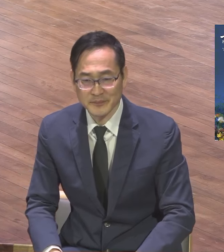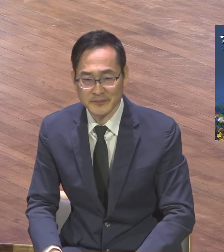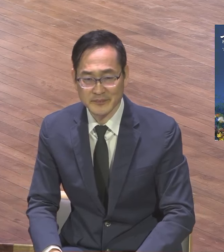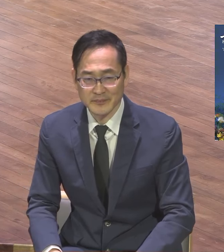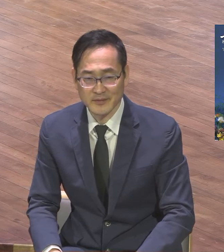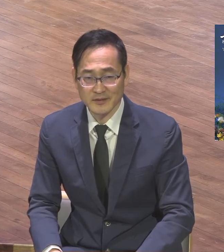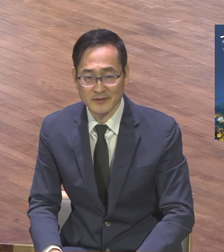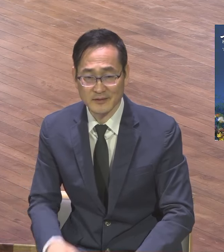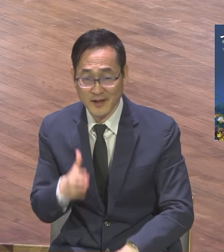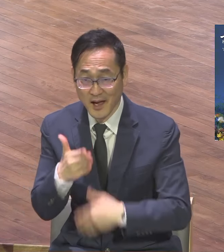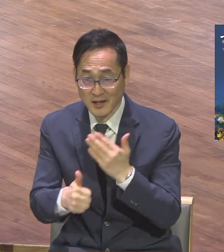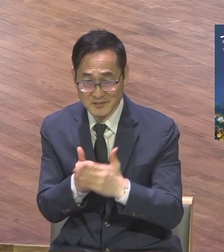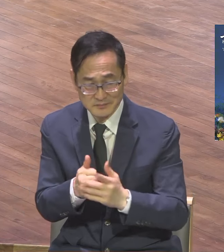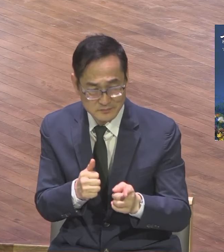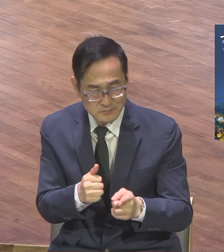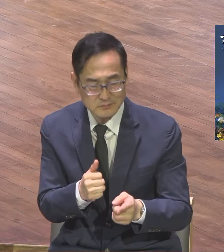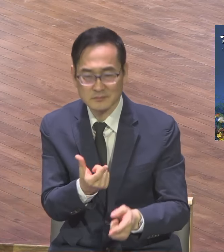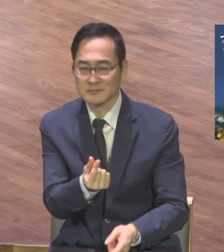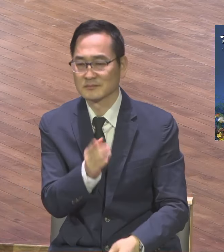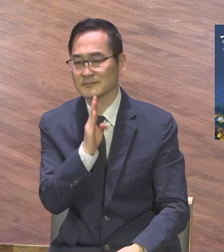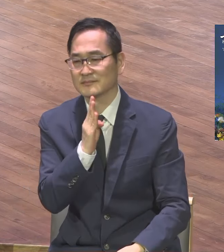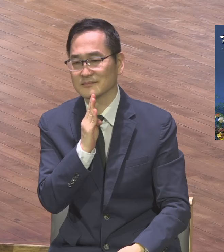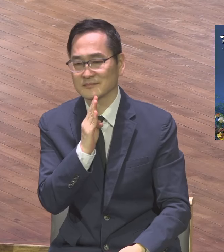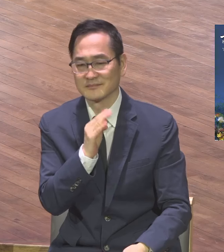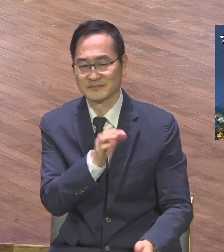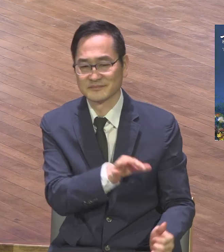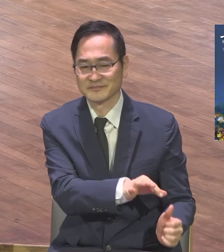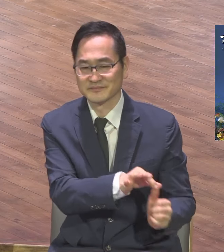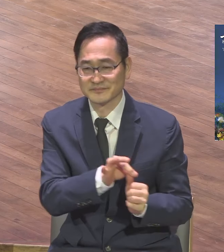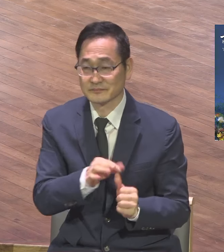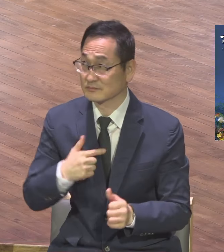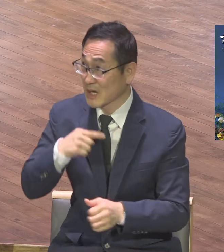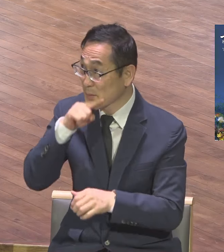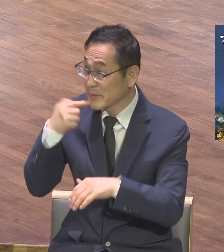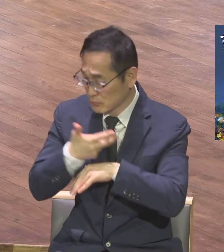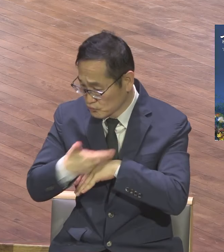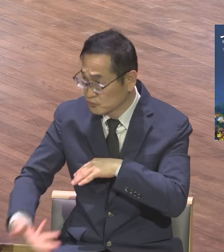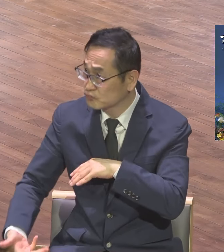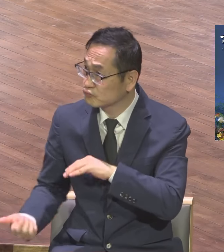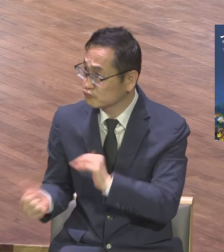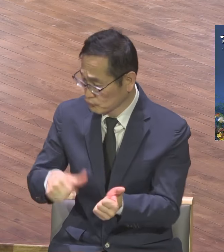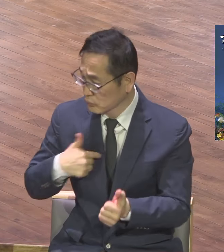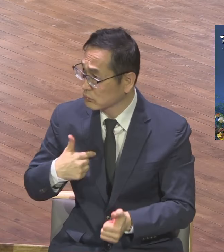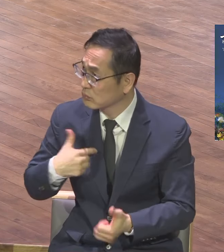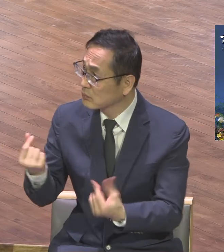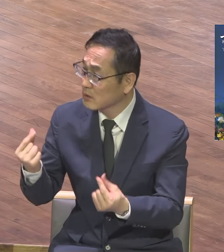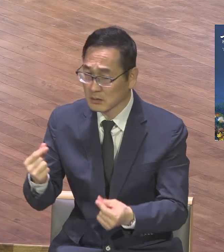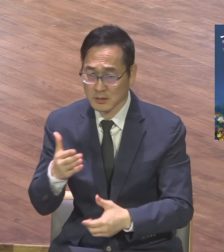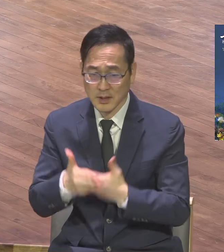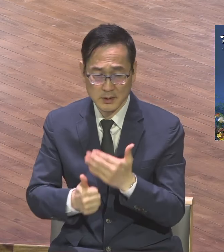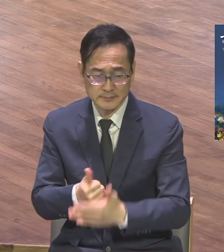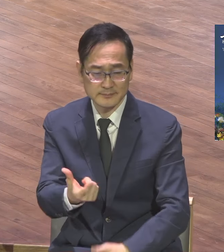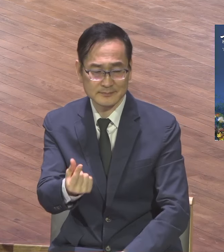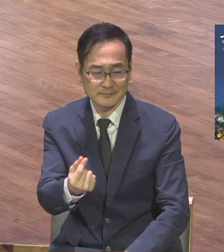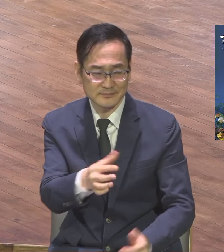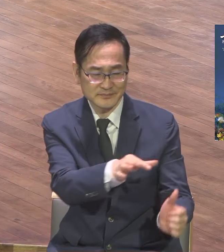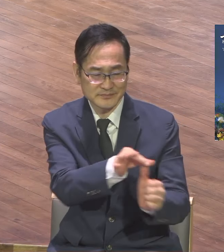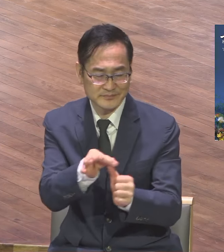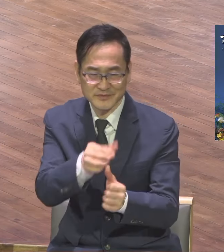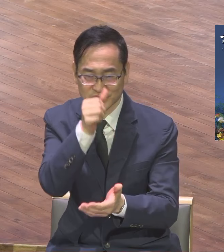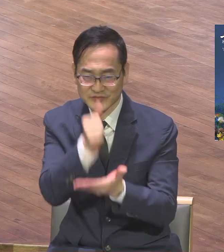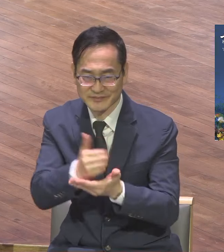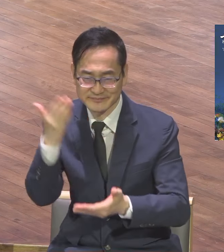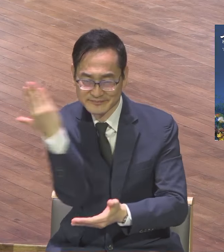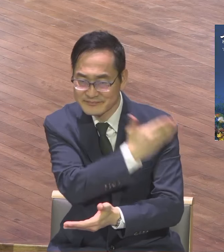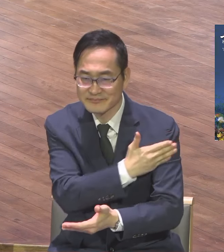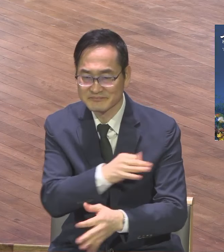구원 받으면 예수님께서 내 피를 기억하여 주시옵소서. 그럼 하나님의 땅 판정 용서.